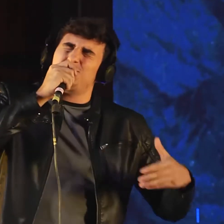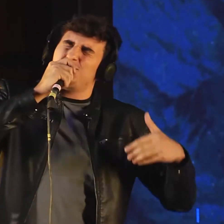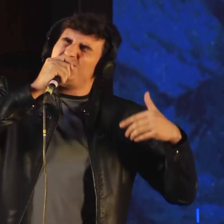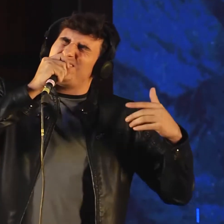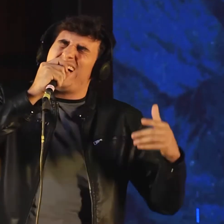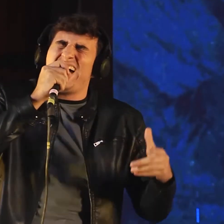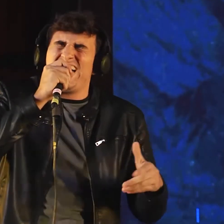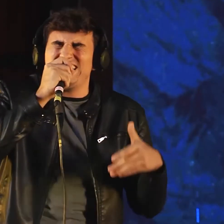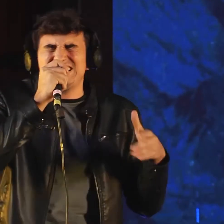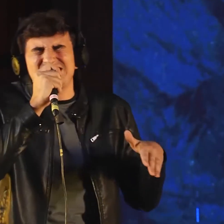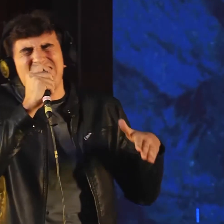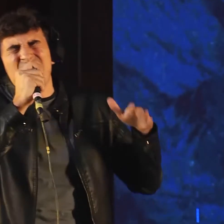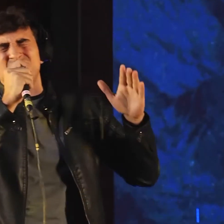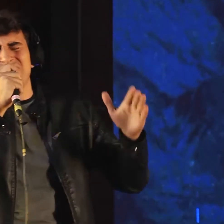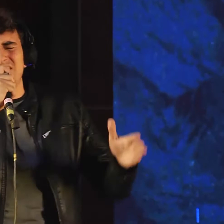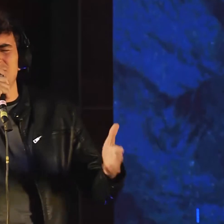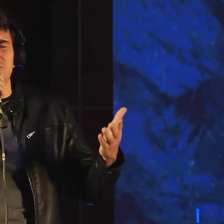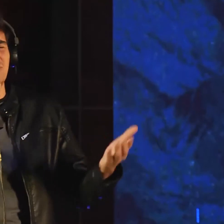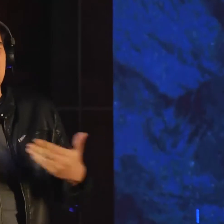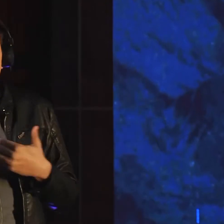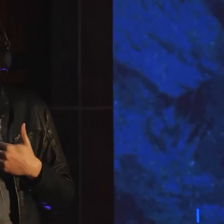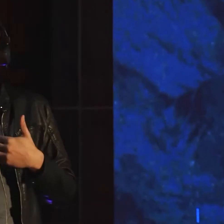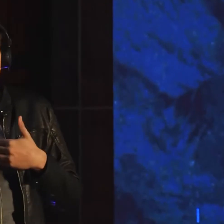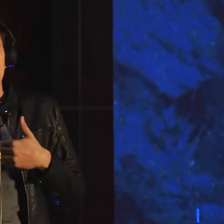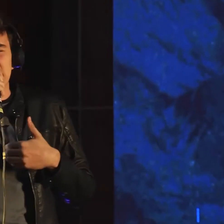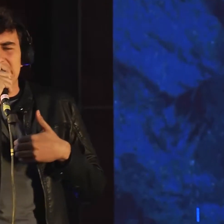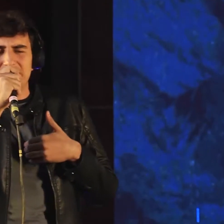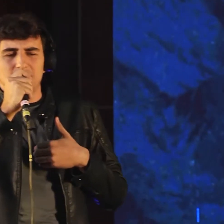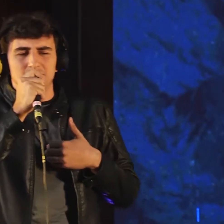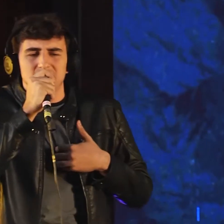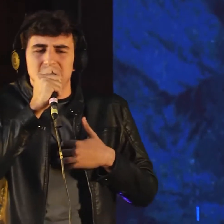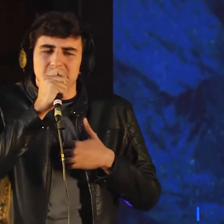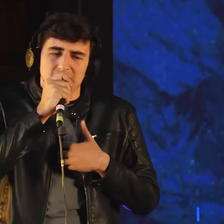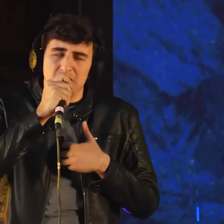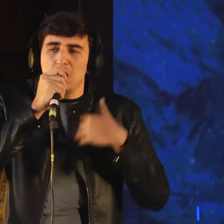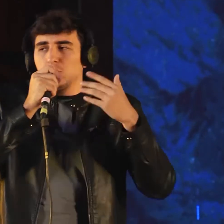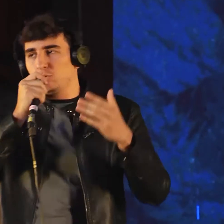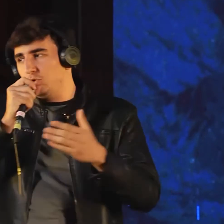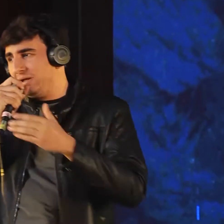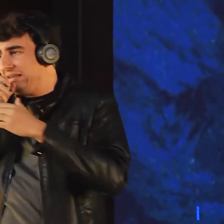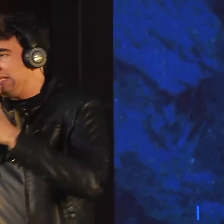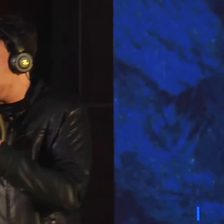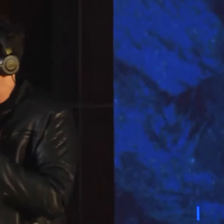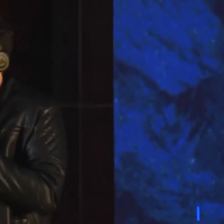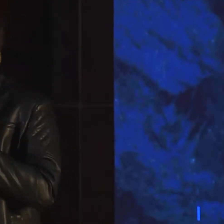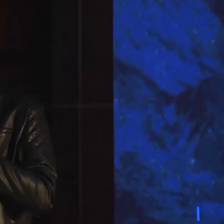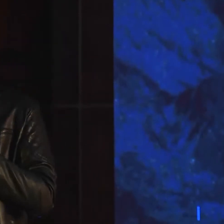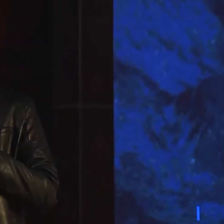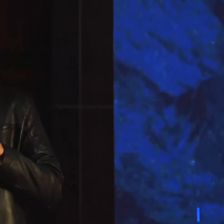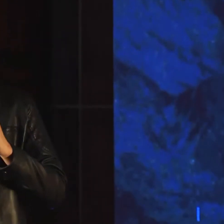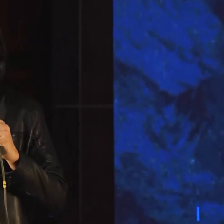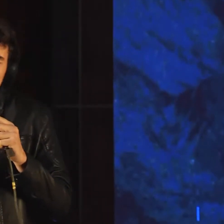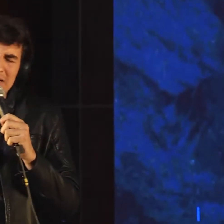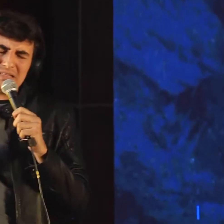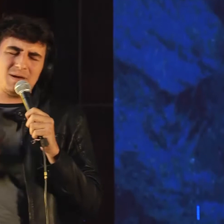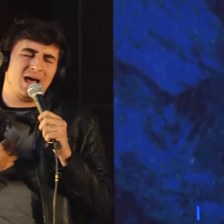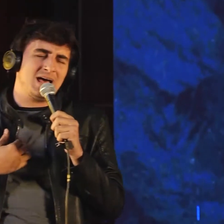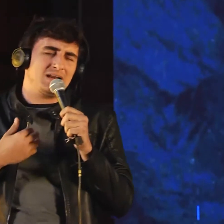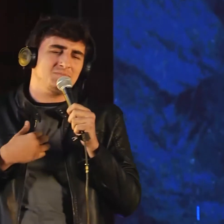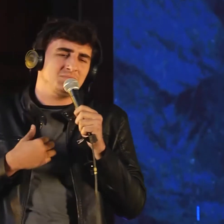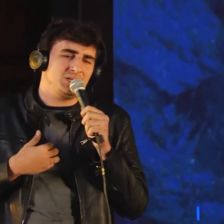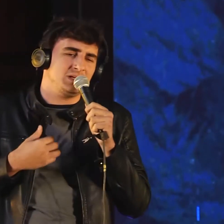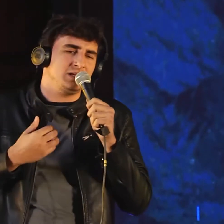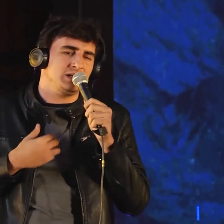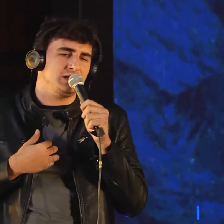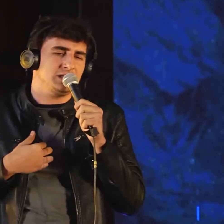fluir. Dos vales é o lírio, estrela da manhã, o eleito dos milhares